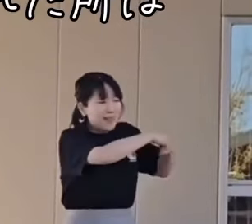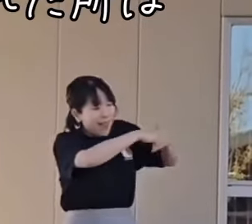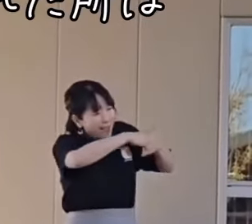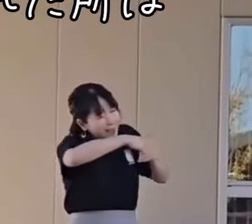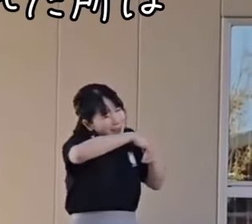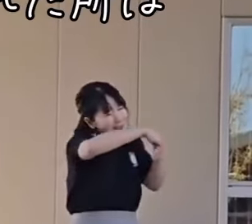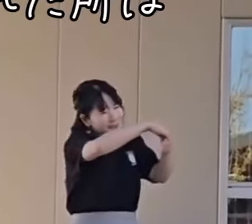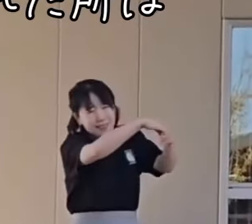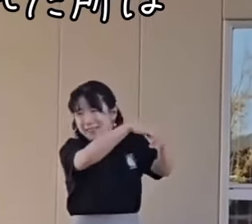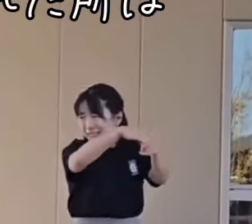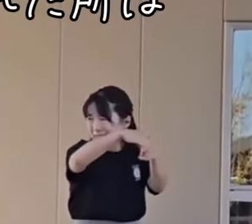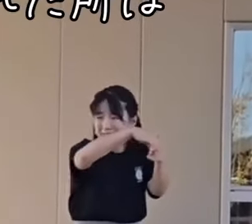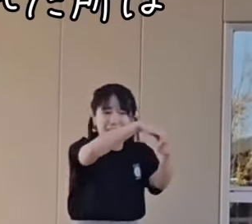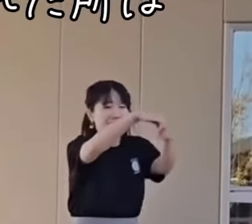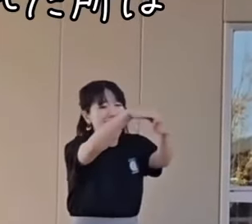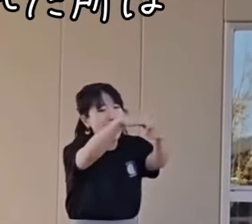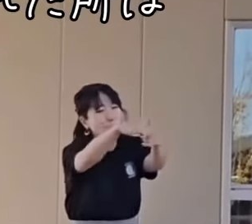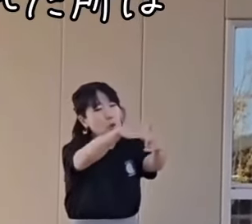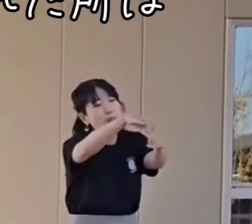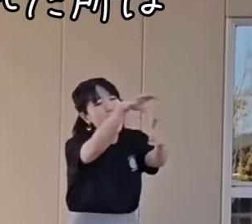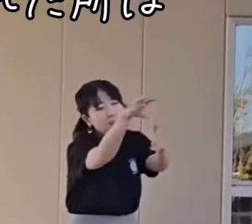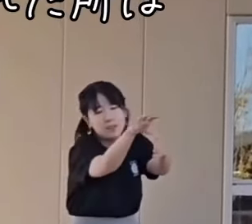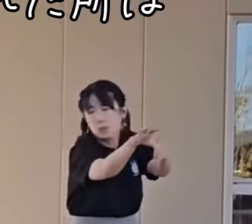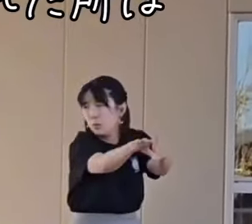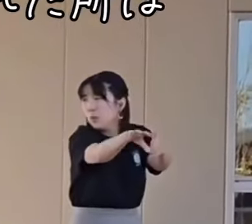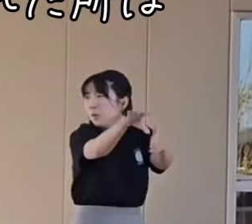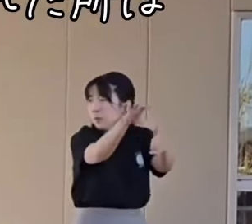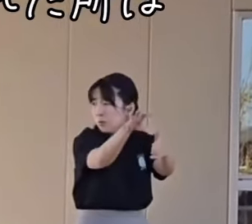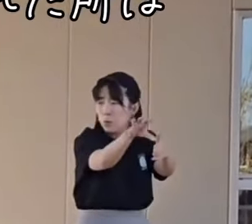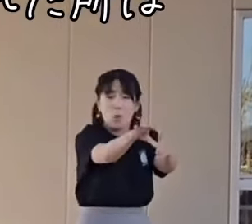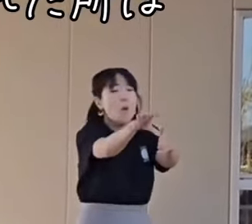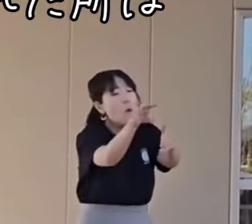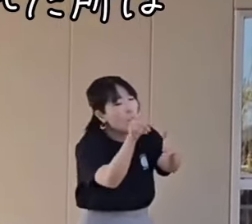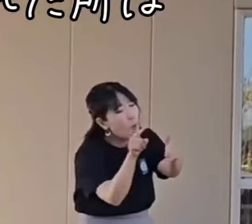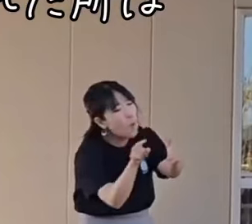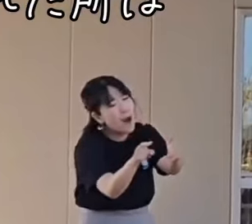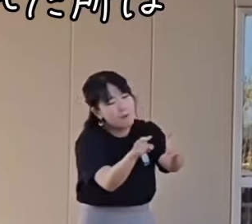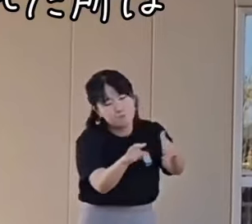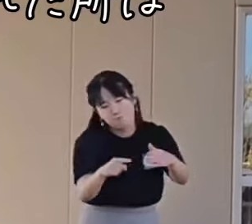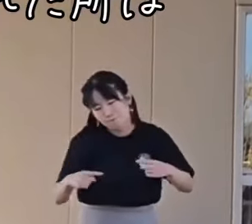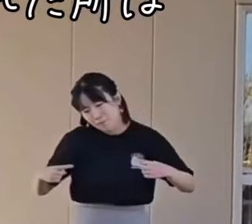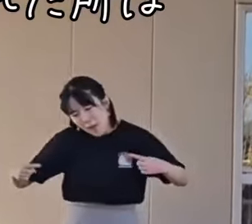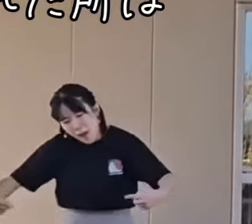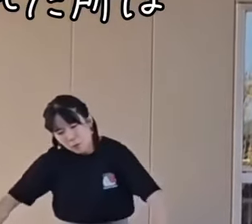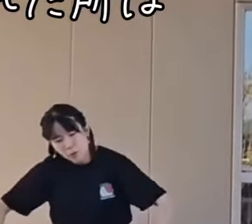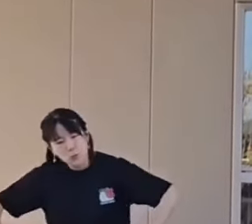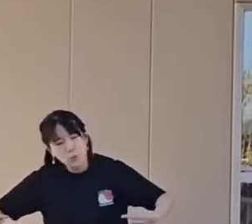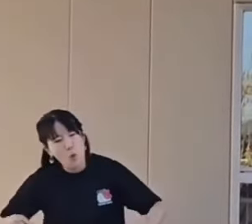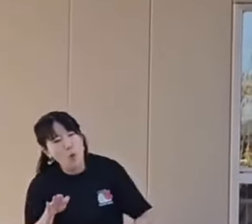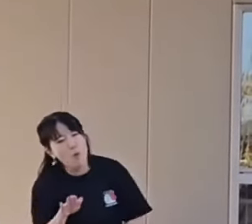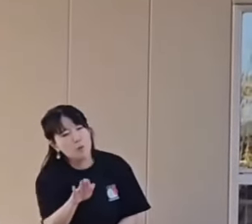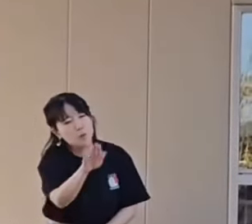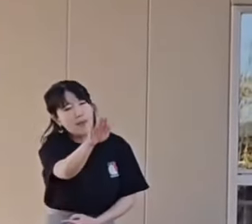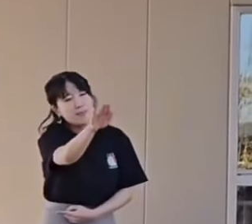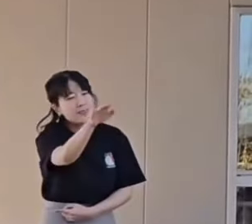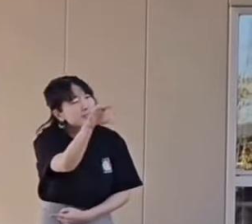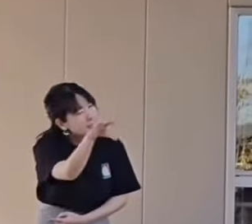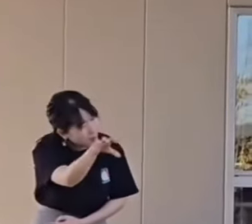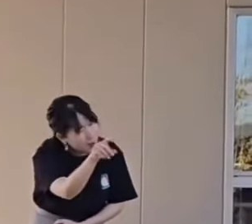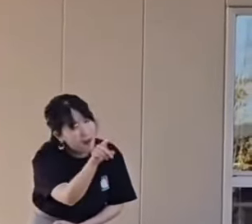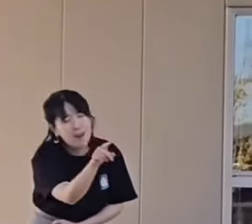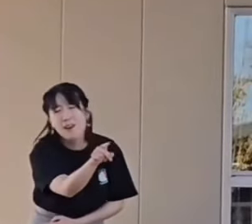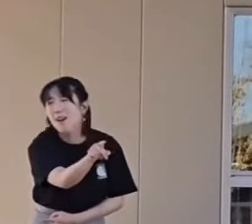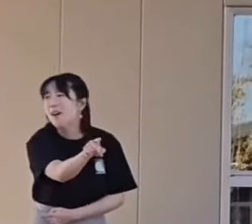れていてくれたところはスロープでした